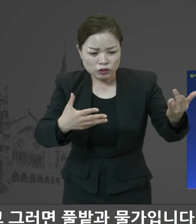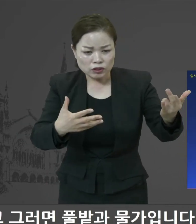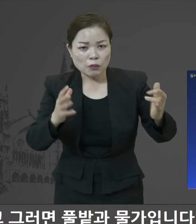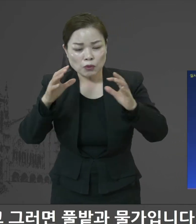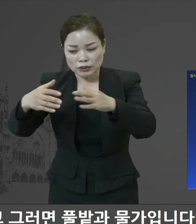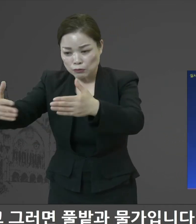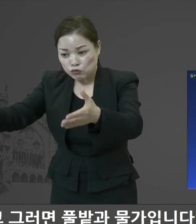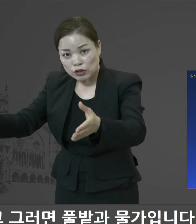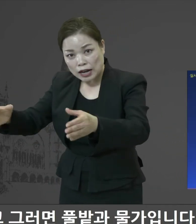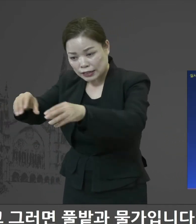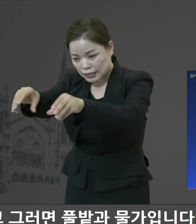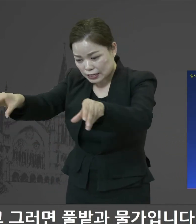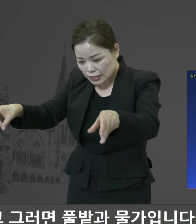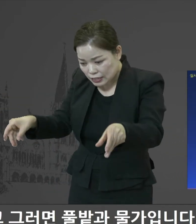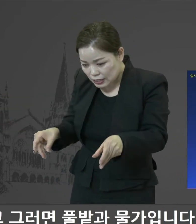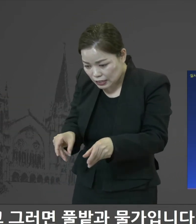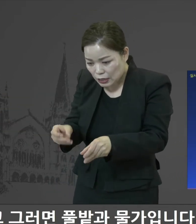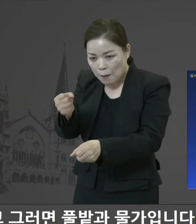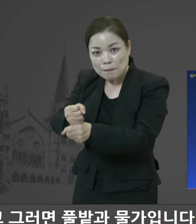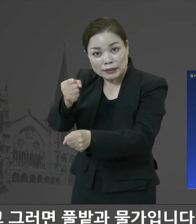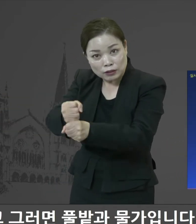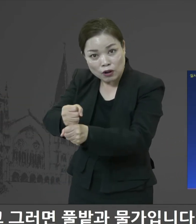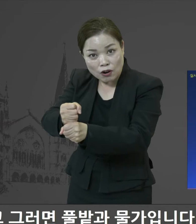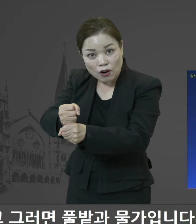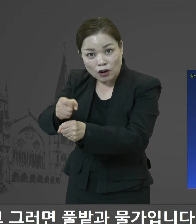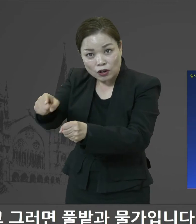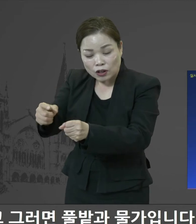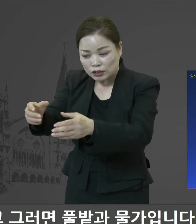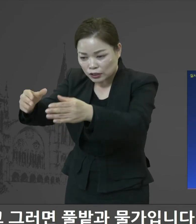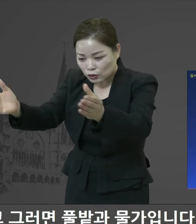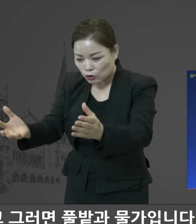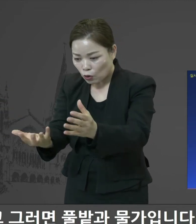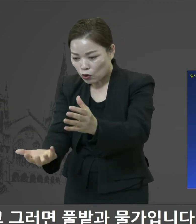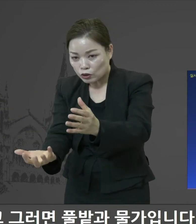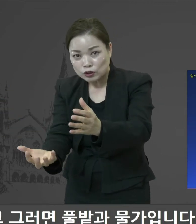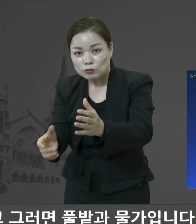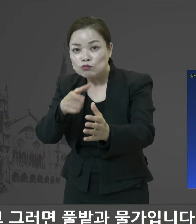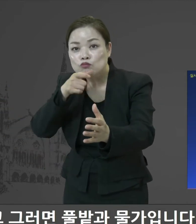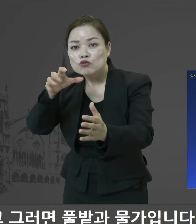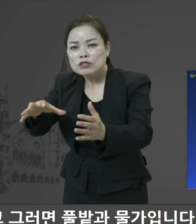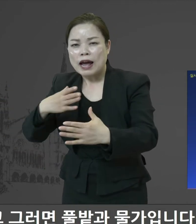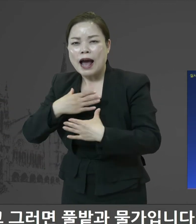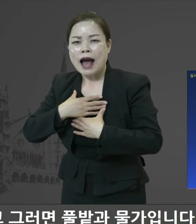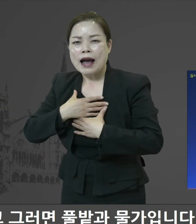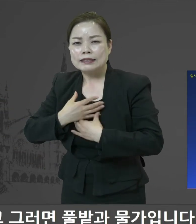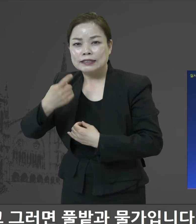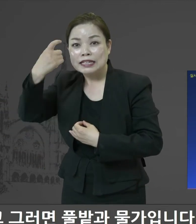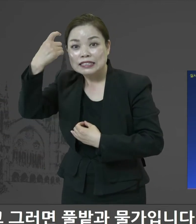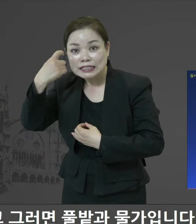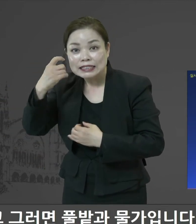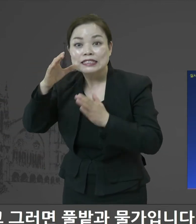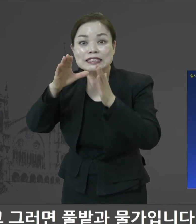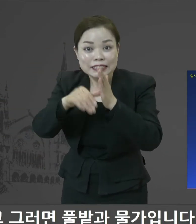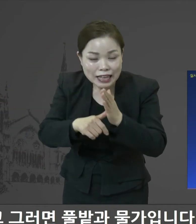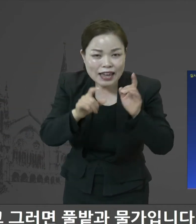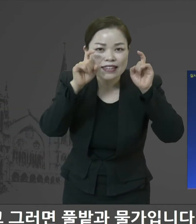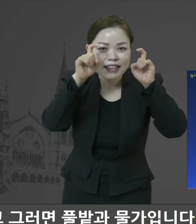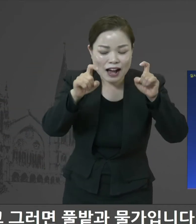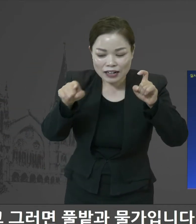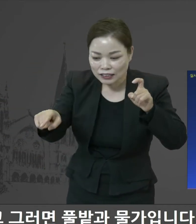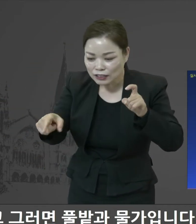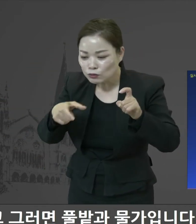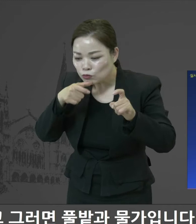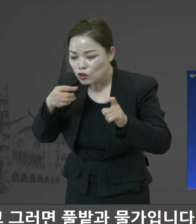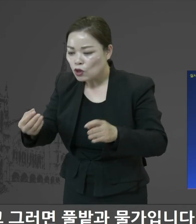목동은 물가에 길을 내어서 웅덩이를 만들어줍니다. 그러면 고여있는 물, 안전하다고 느끼는 물에서 양들은